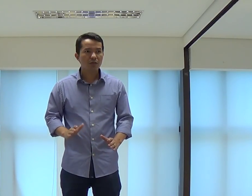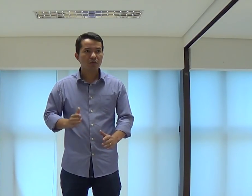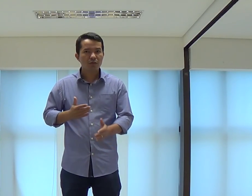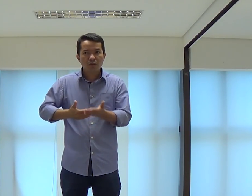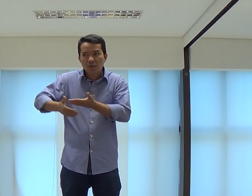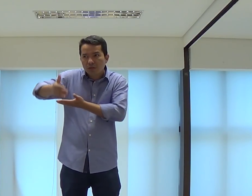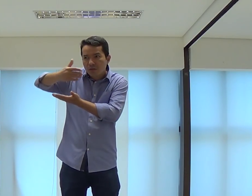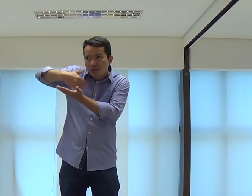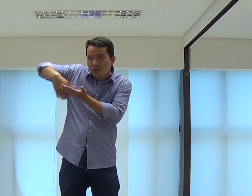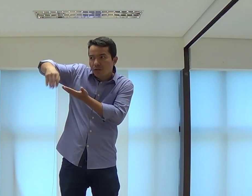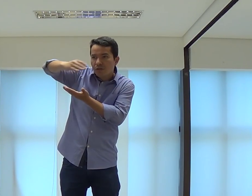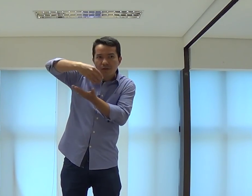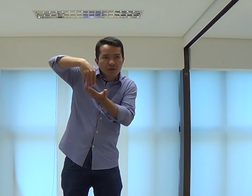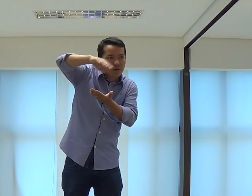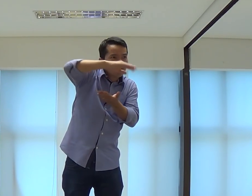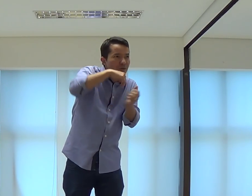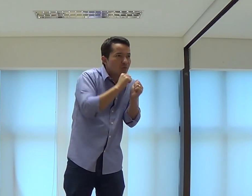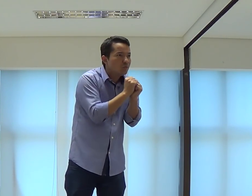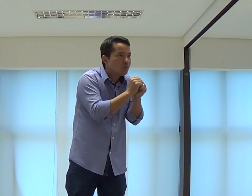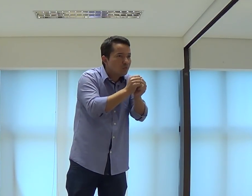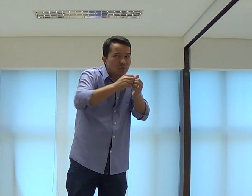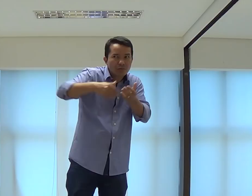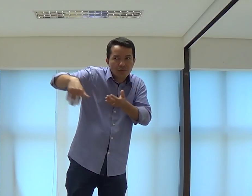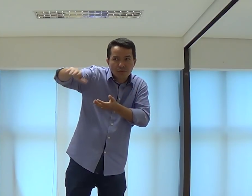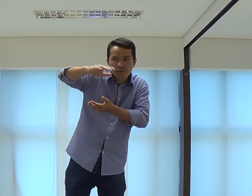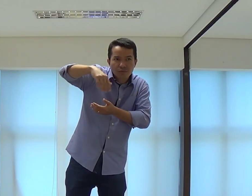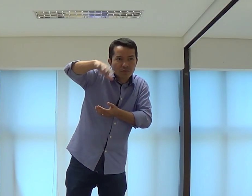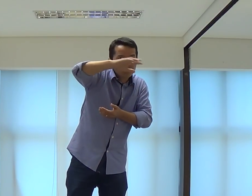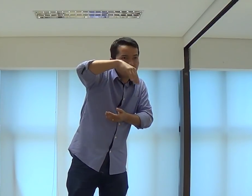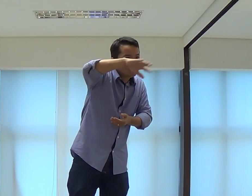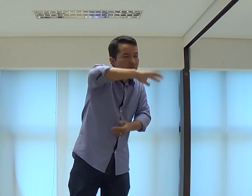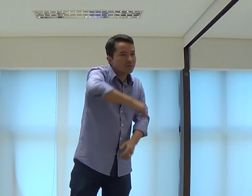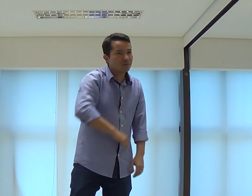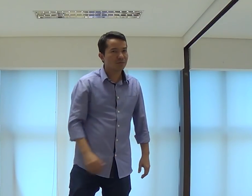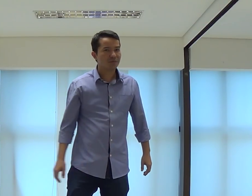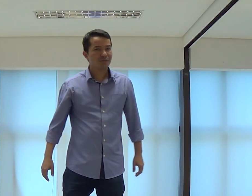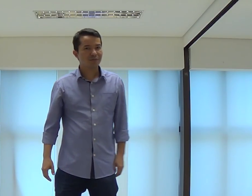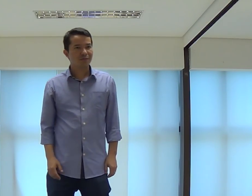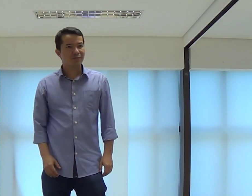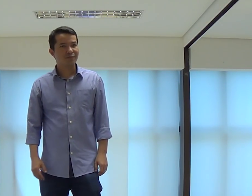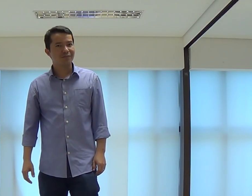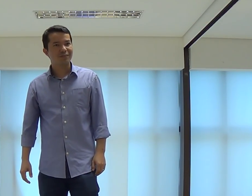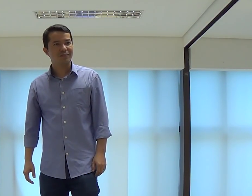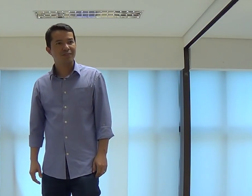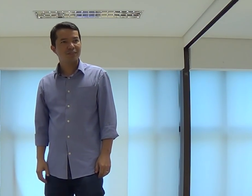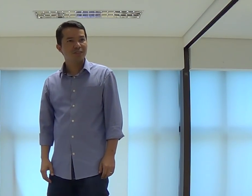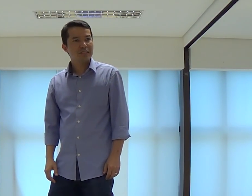Então, é como se Deus tivesse nascido e vive, né? Viveu aqui entre a gente.